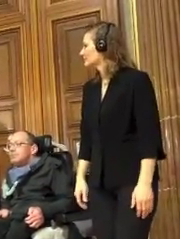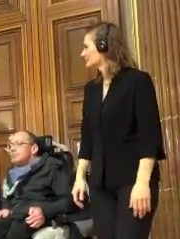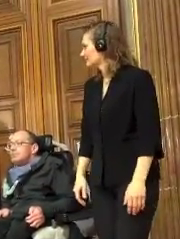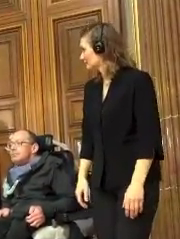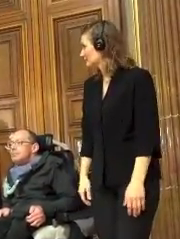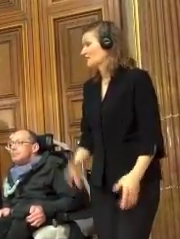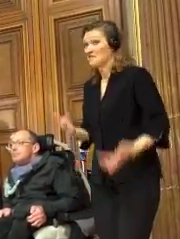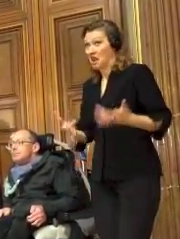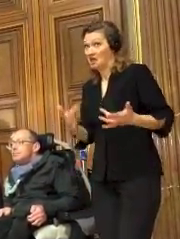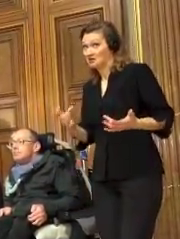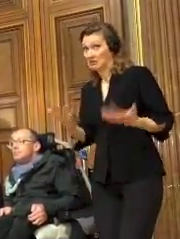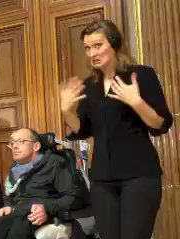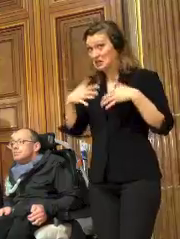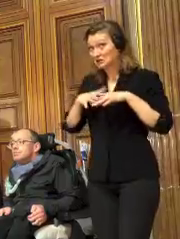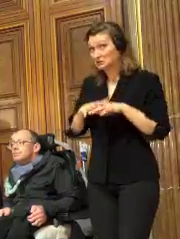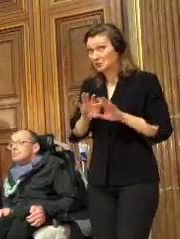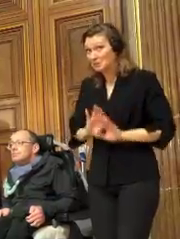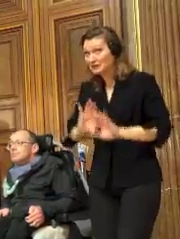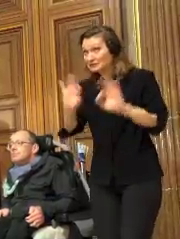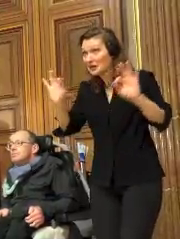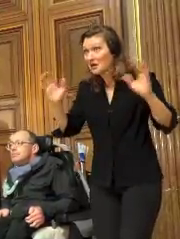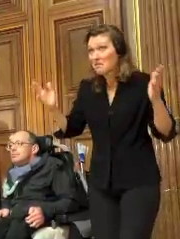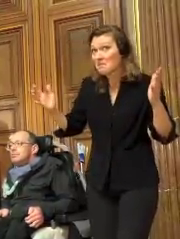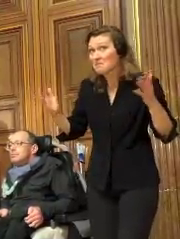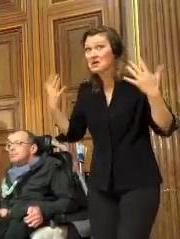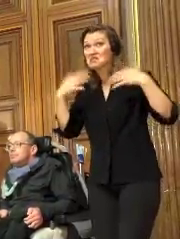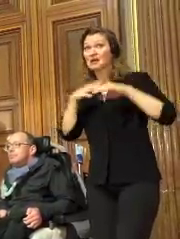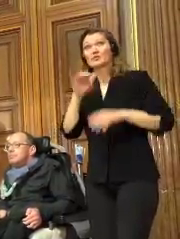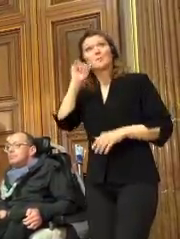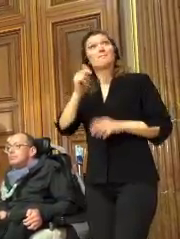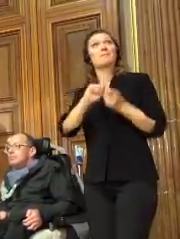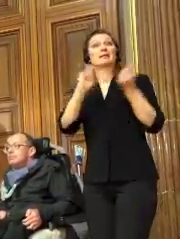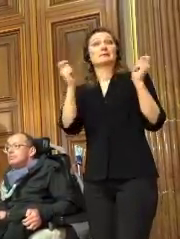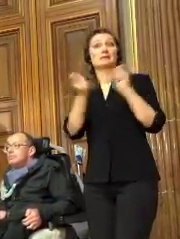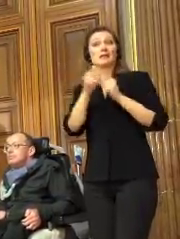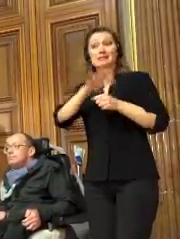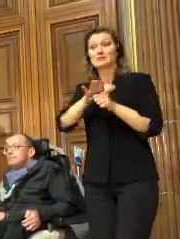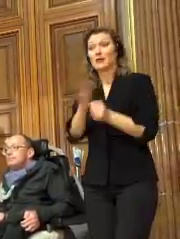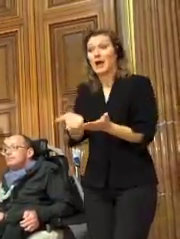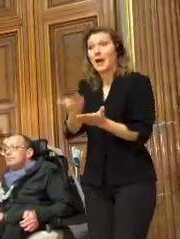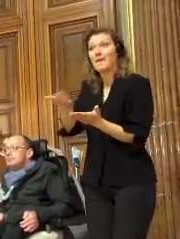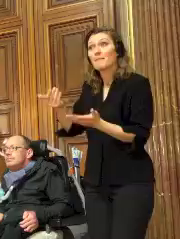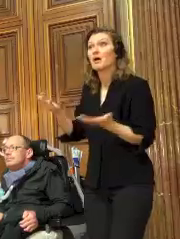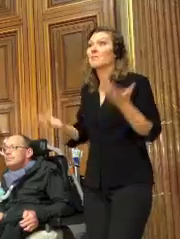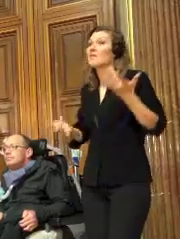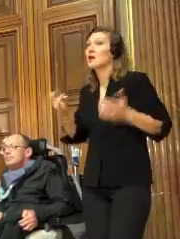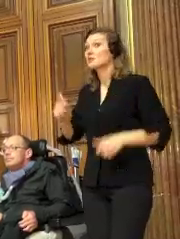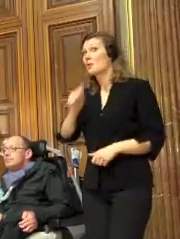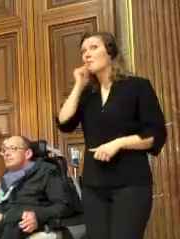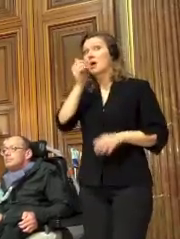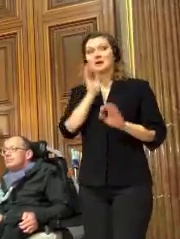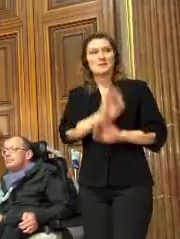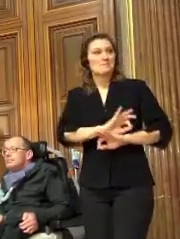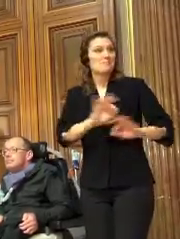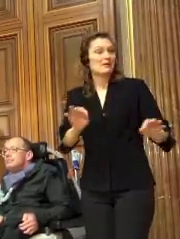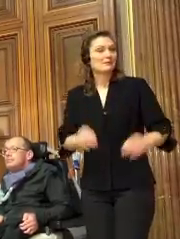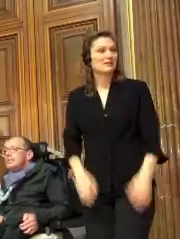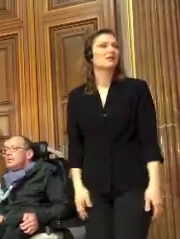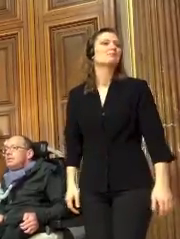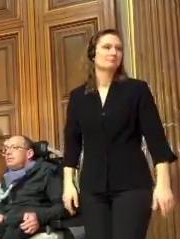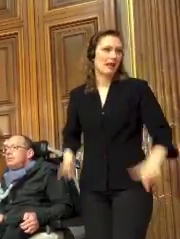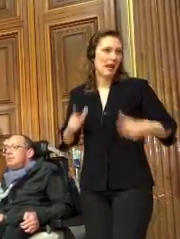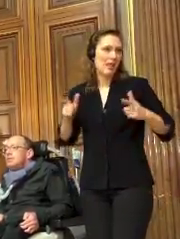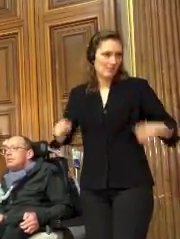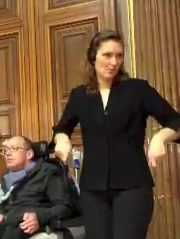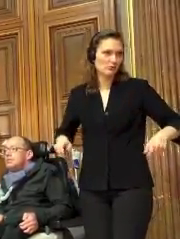Vielleicht werden die Kinder hingekriegt. Vielleicht wird die Fänger diskriminiert. Vielleicht wird das Wort besser. Und das